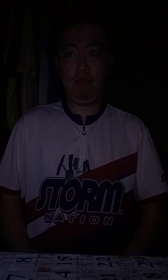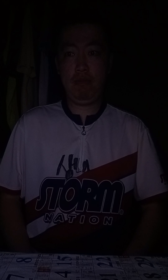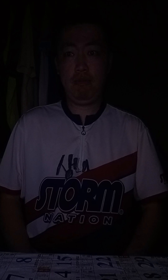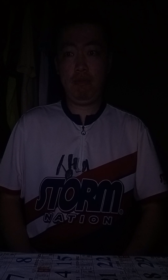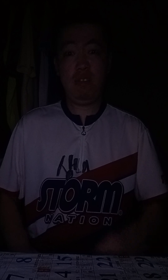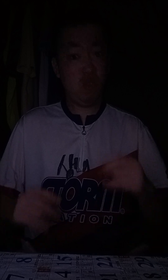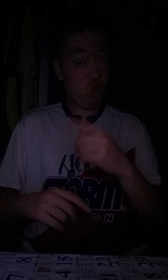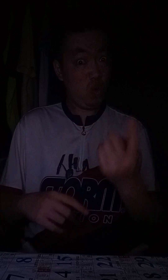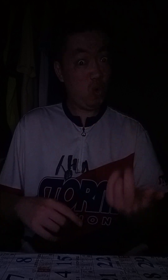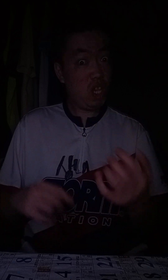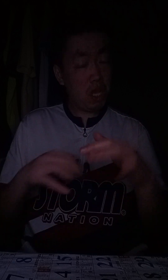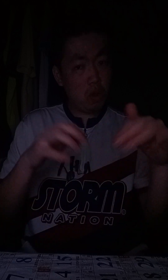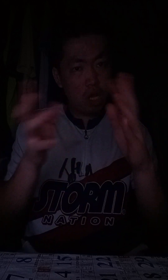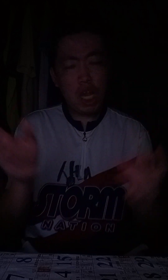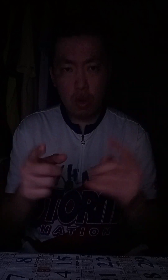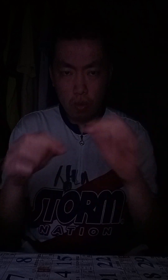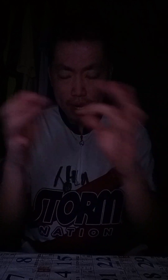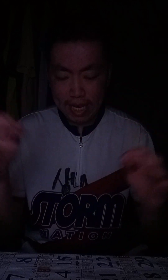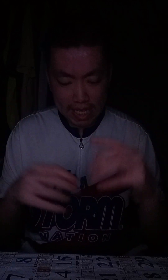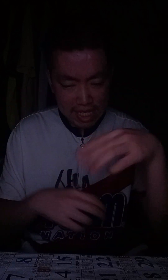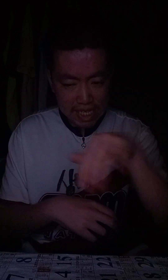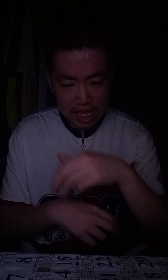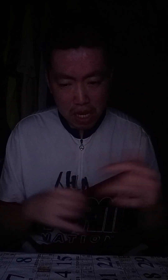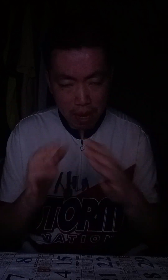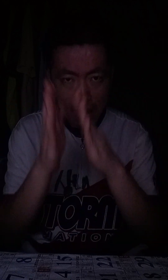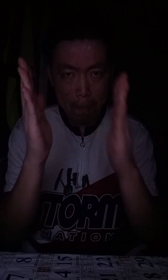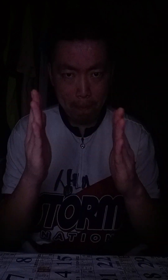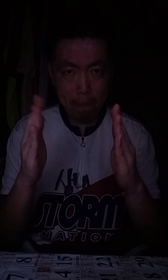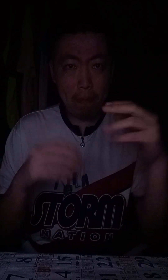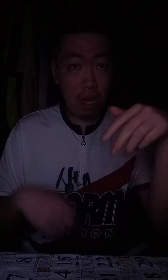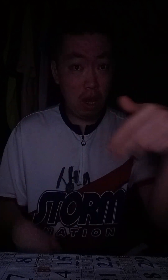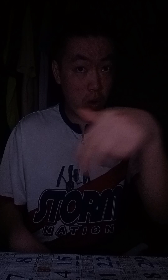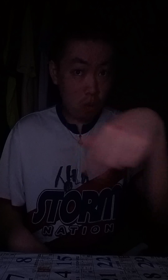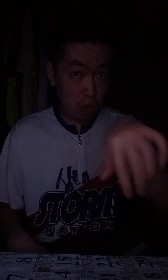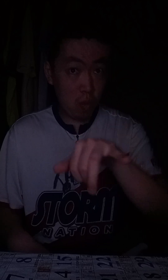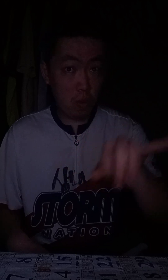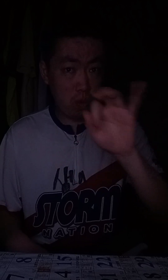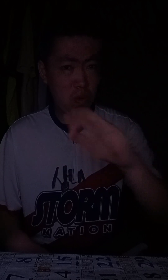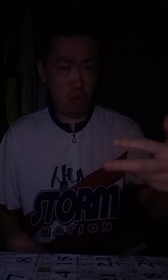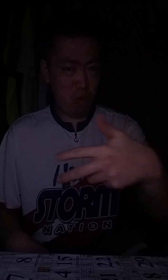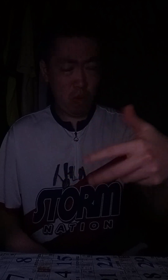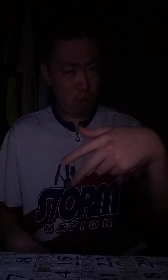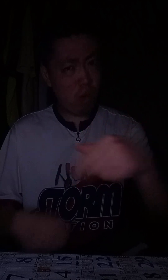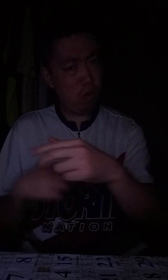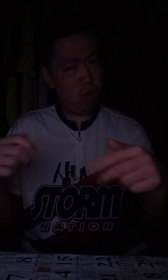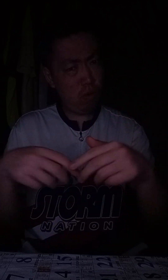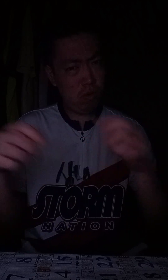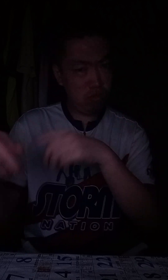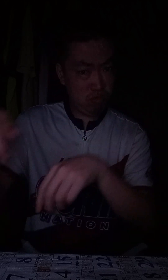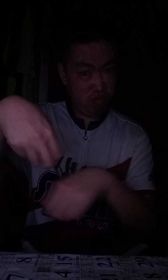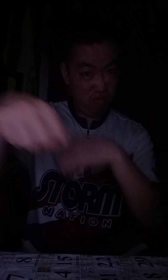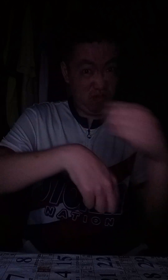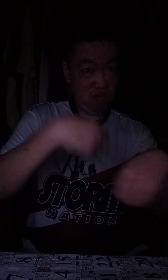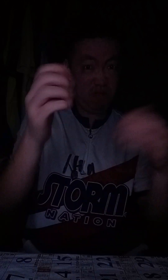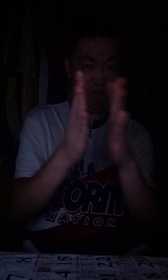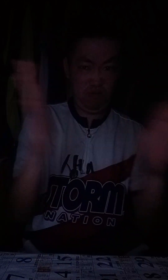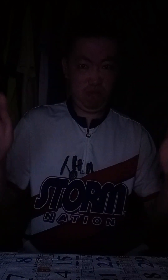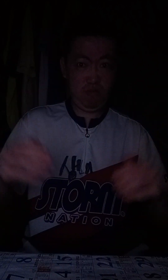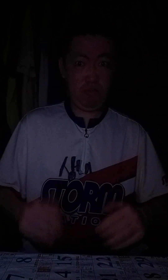오늘 오전 경기도 용인 죽전 디지털밸리 앞 내리막길에 서 있던 버스가 갑자기 굴러내려가기 시작합니다.